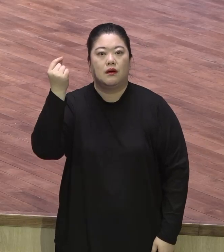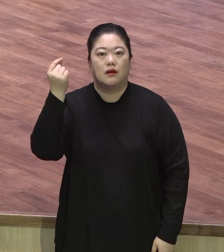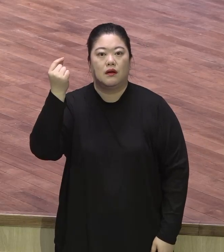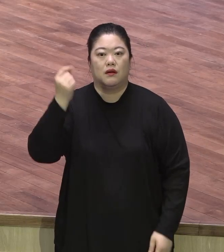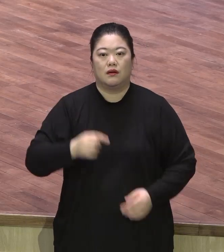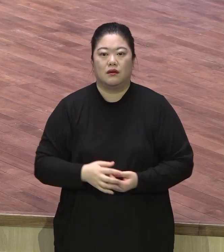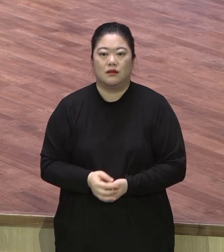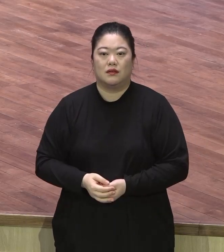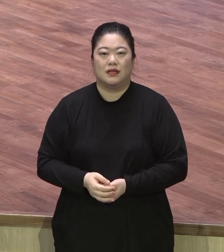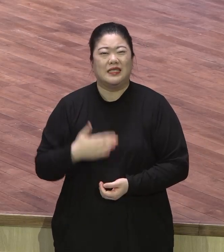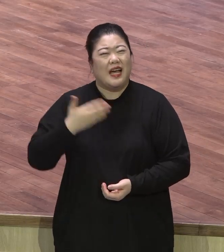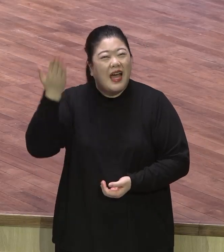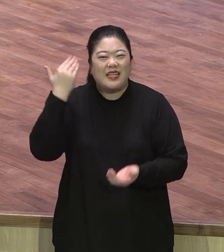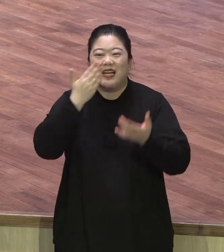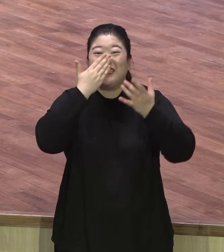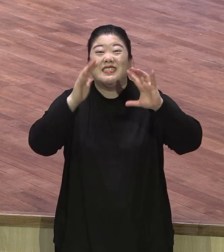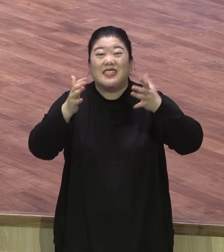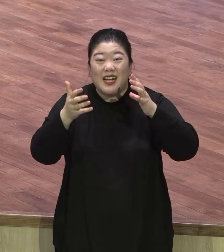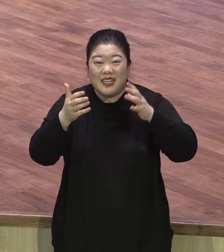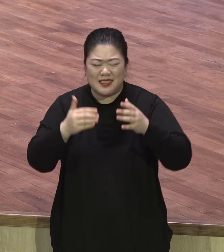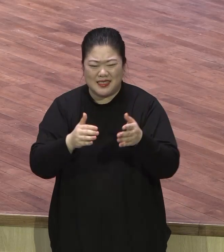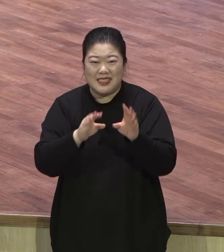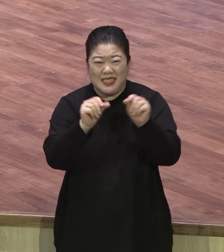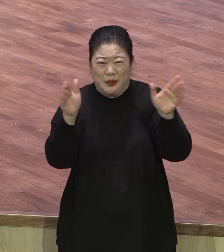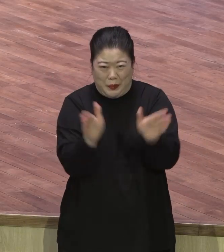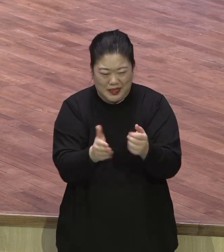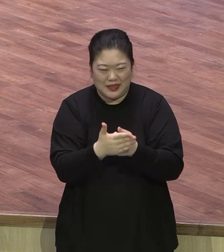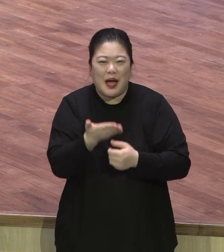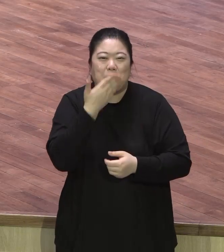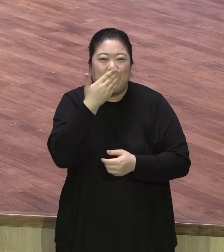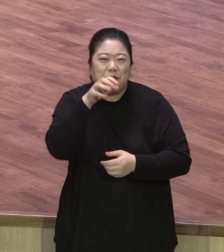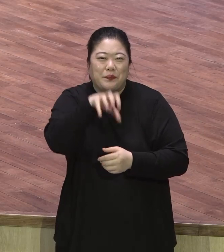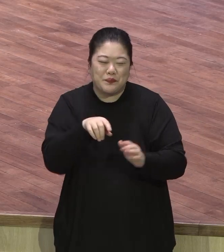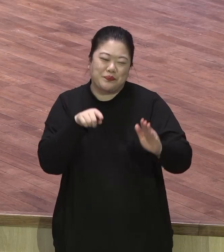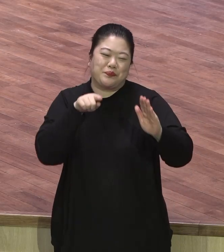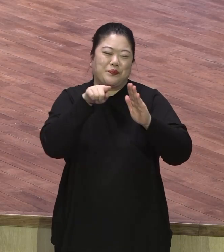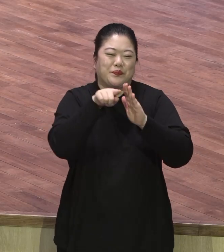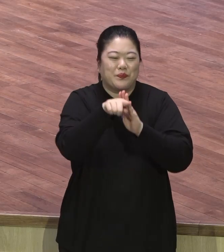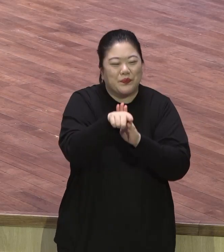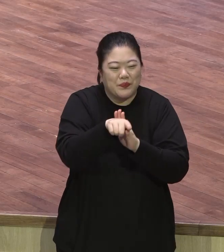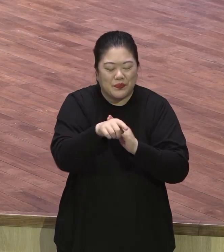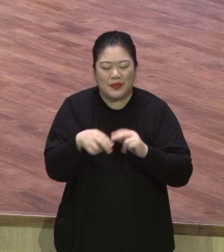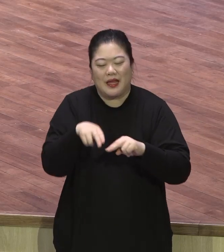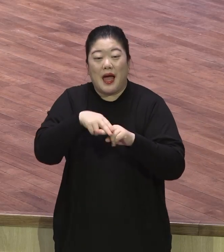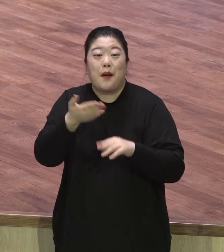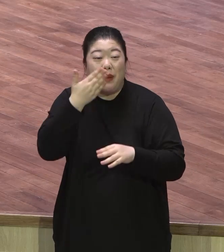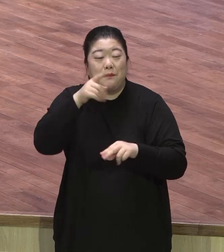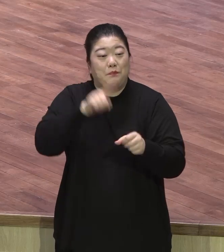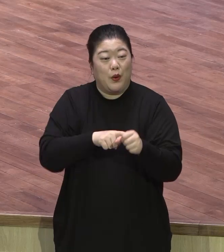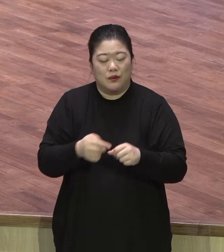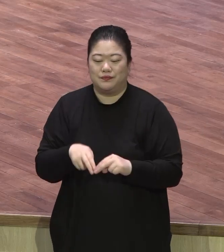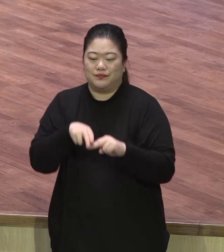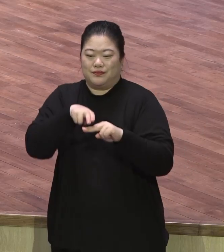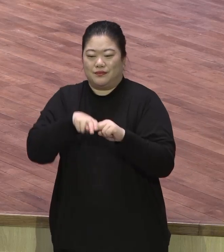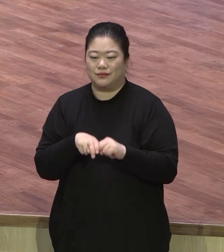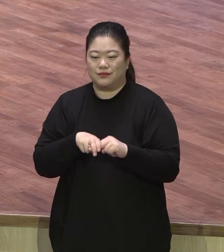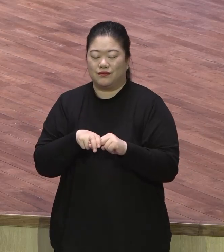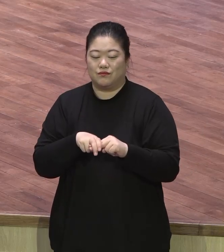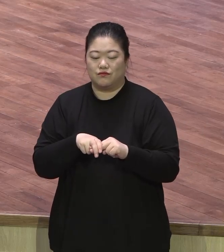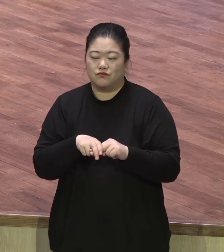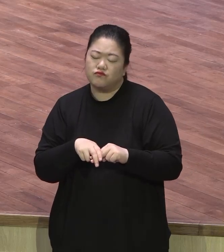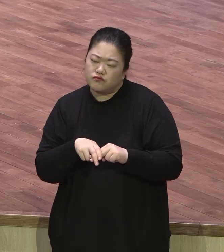식당은 조그마한 식당이죠 이스라엘 다 조그마하니까 앉으니까 창문 놈으로 꼬마아이가 빨리빨리 그런 말이에요 아는 단어가 하나밖에 없어요